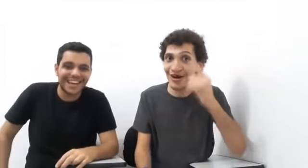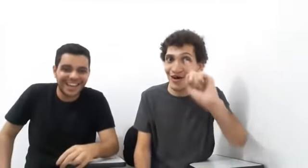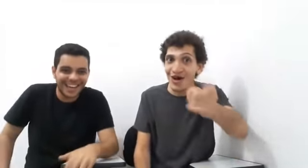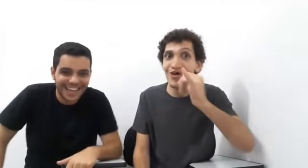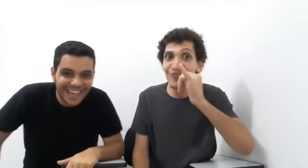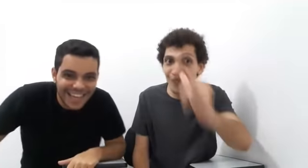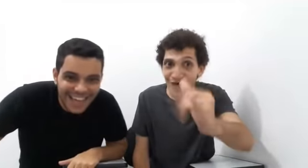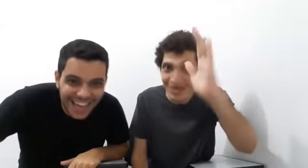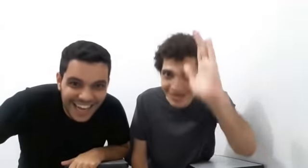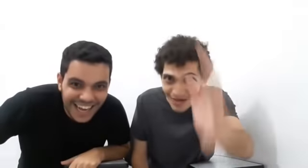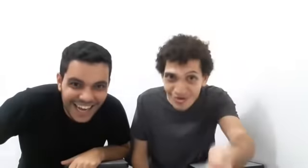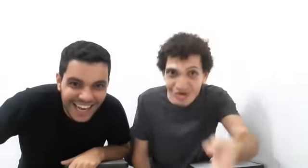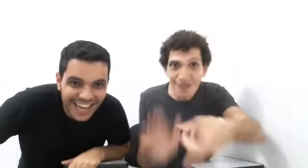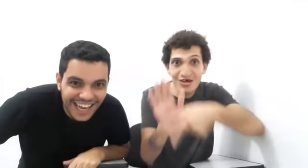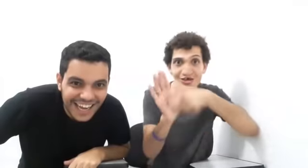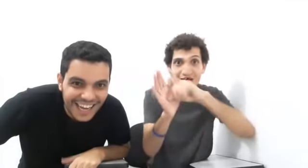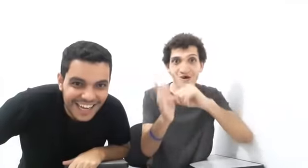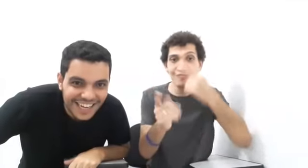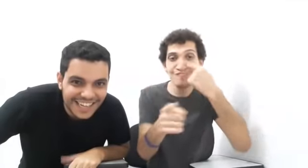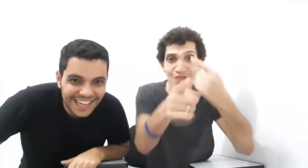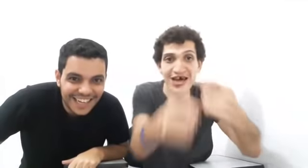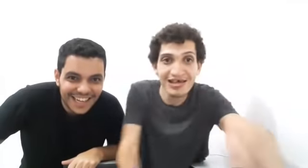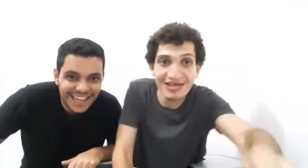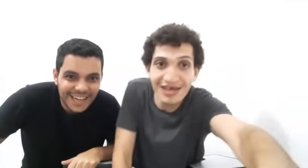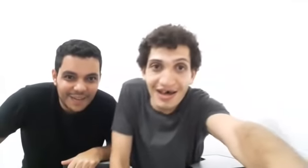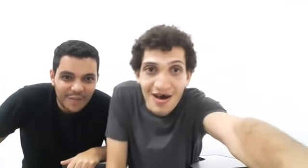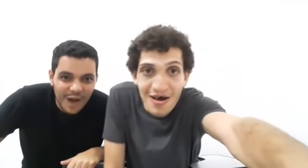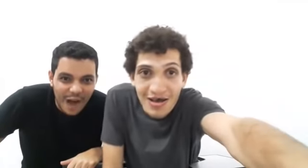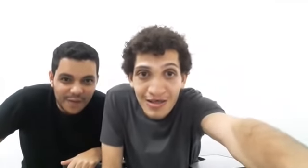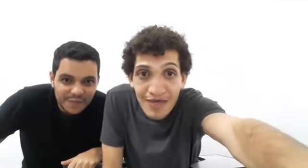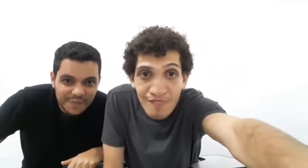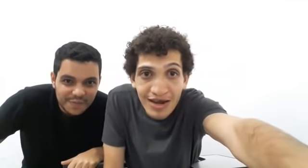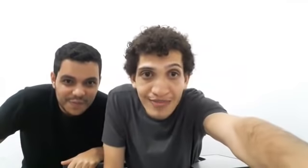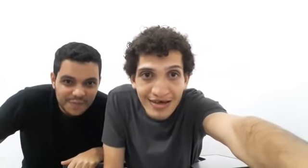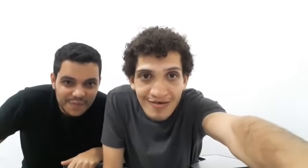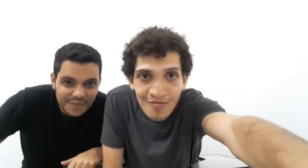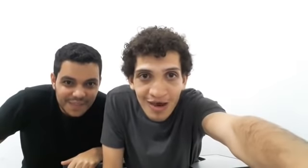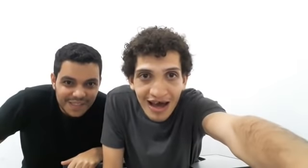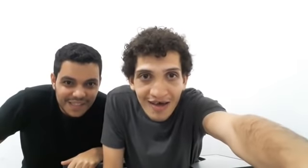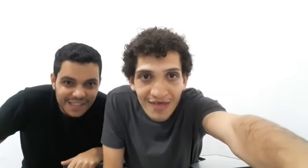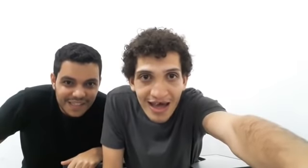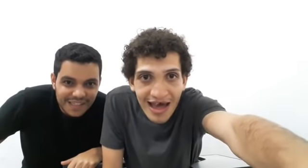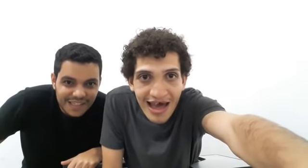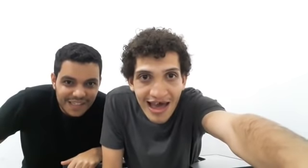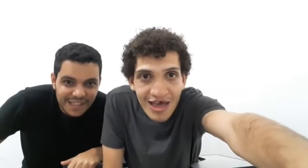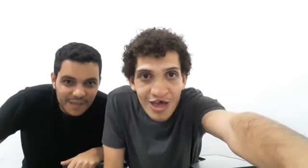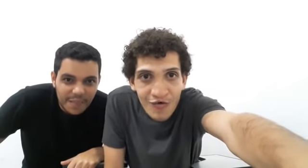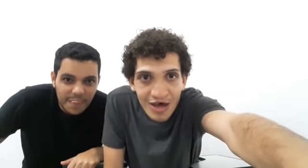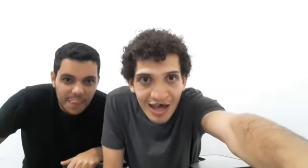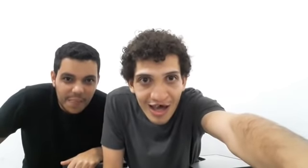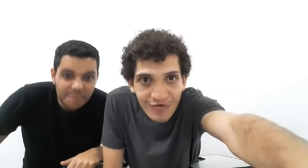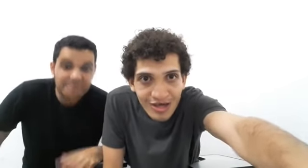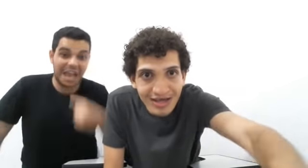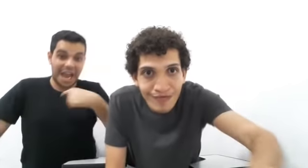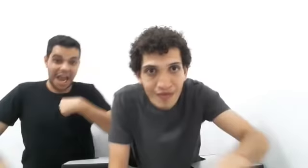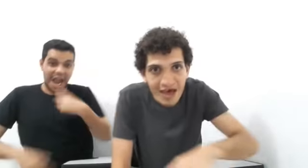Olha, eu estou avisando já desde agora, mulher. Vamos lá. Interpreta aí, vamos lá. Eu quero ser